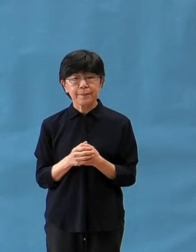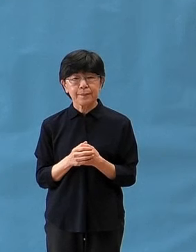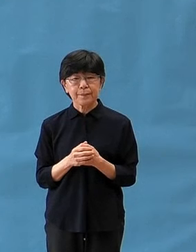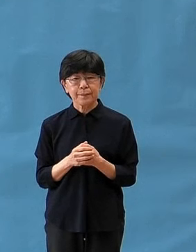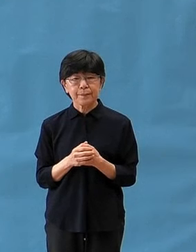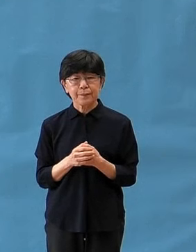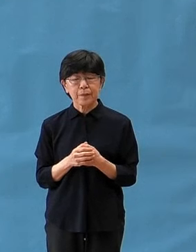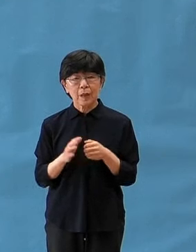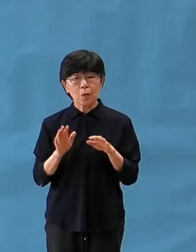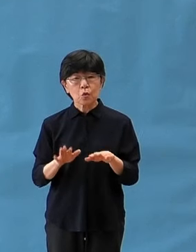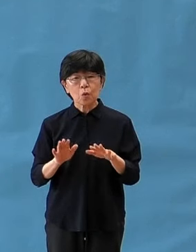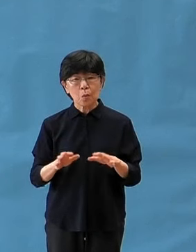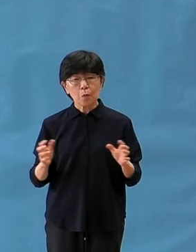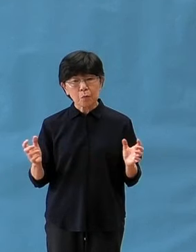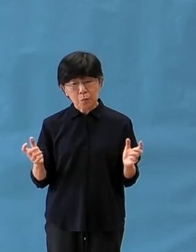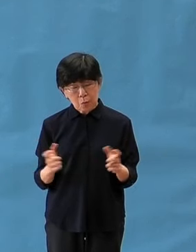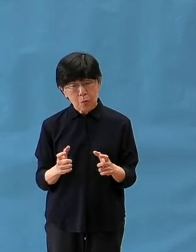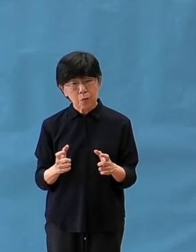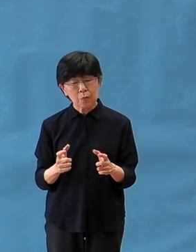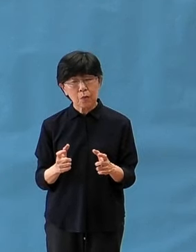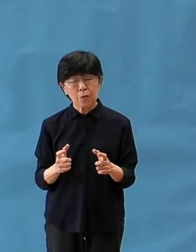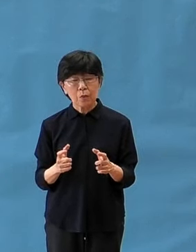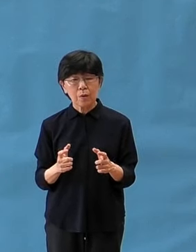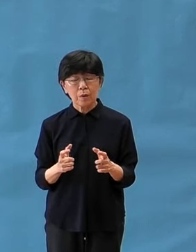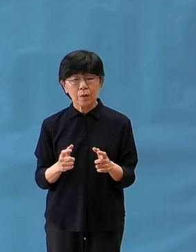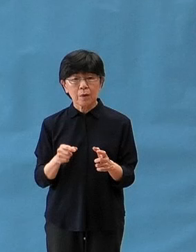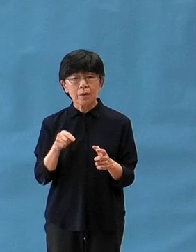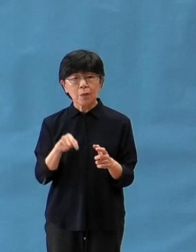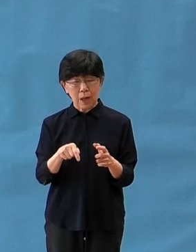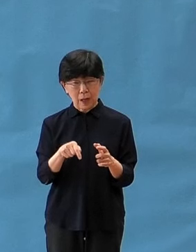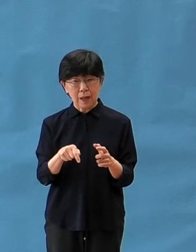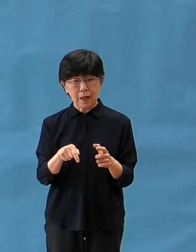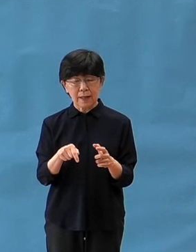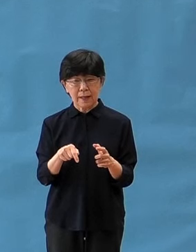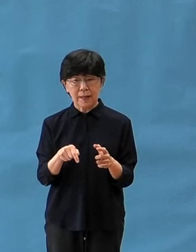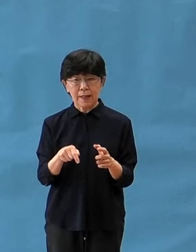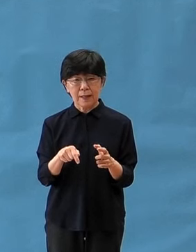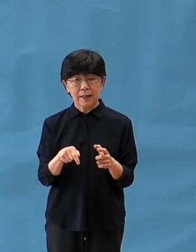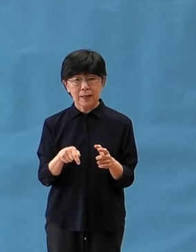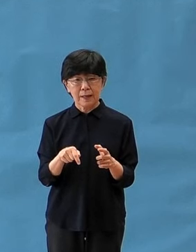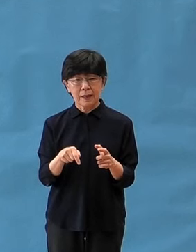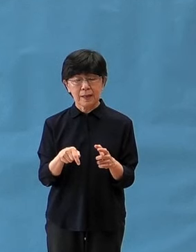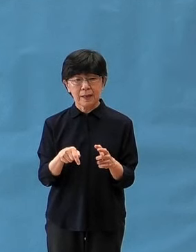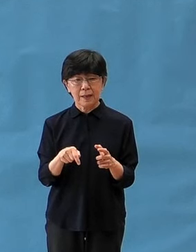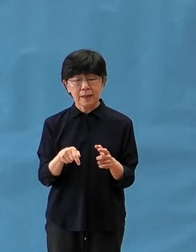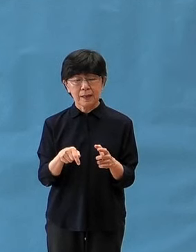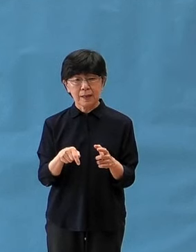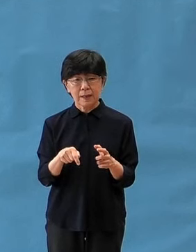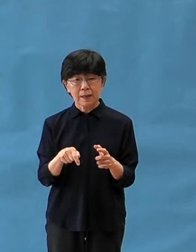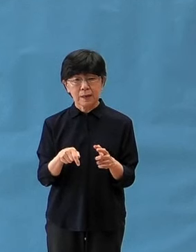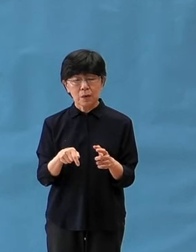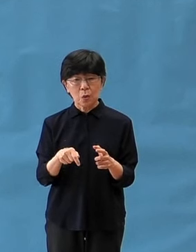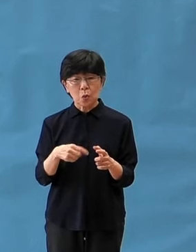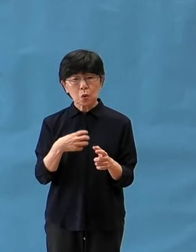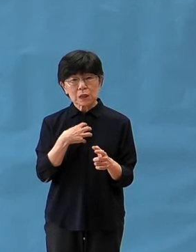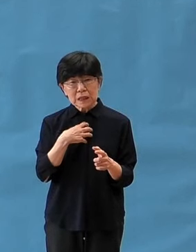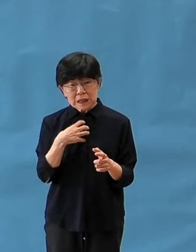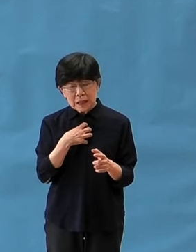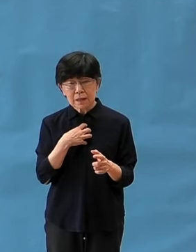少子化っていうのは、少子化っていうのは危機的な状況なわけ